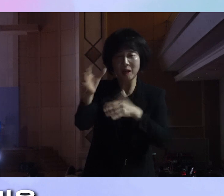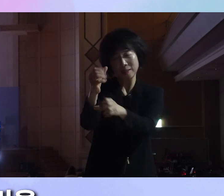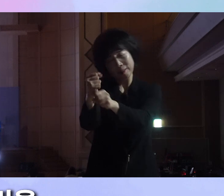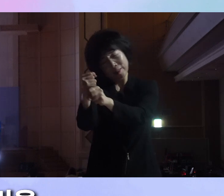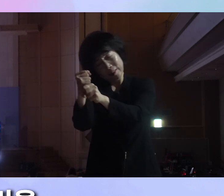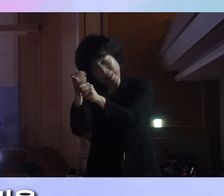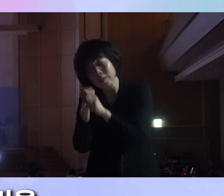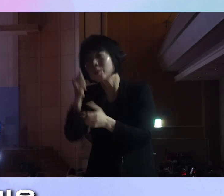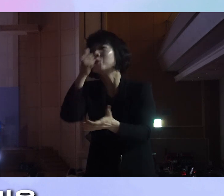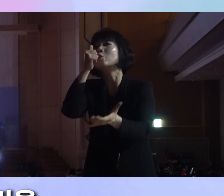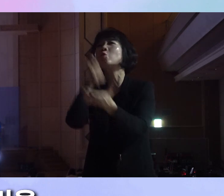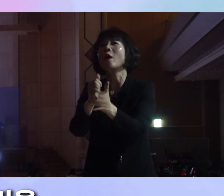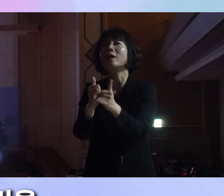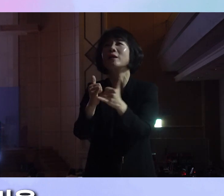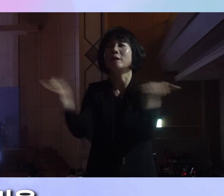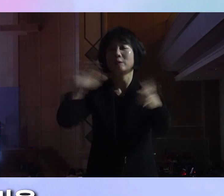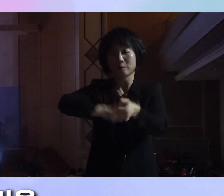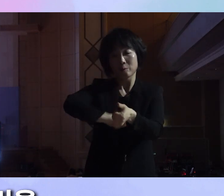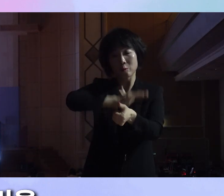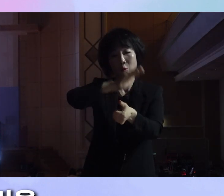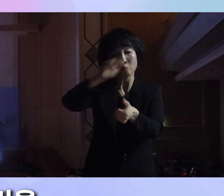죄인 무덤